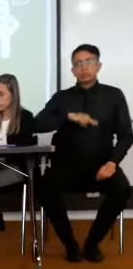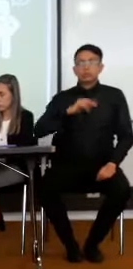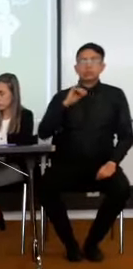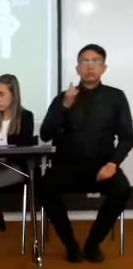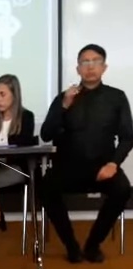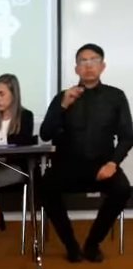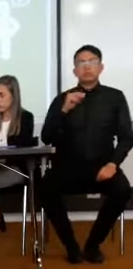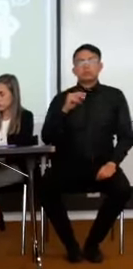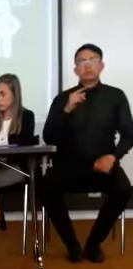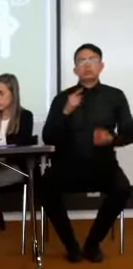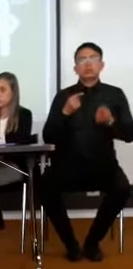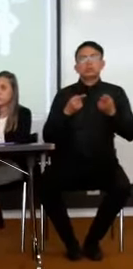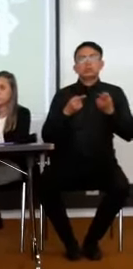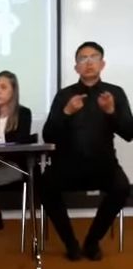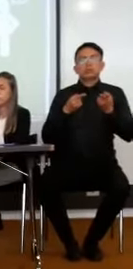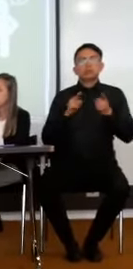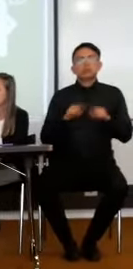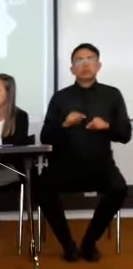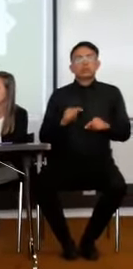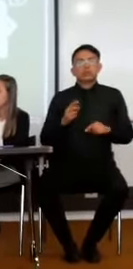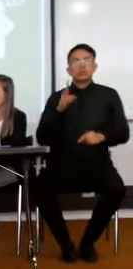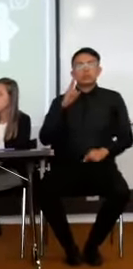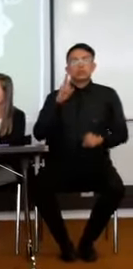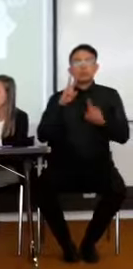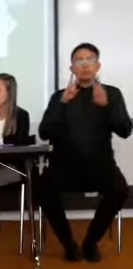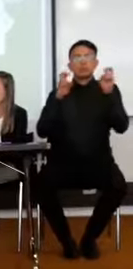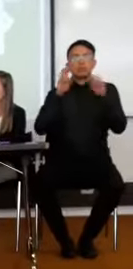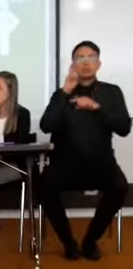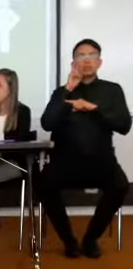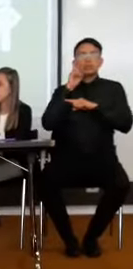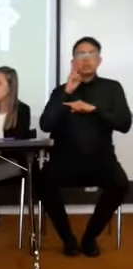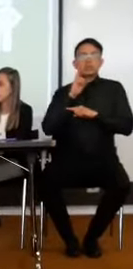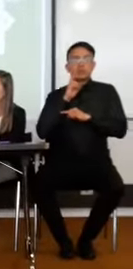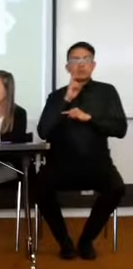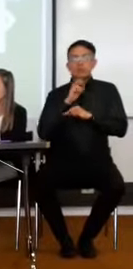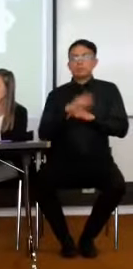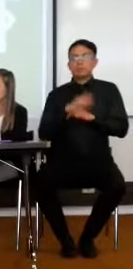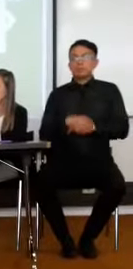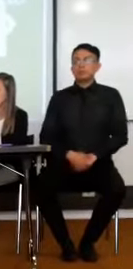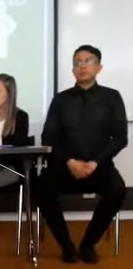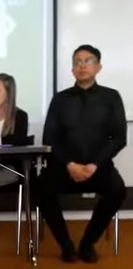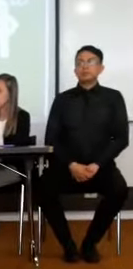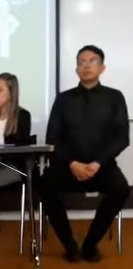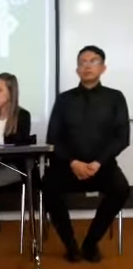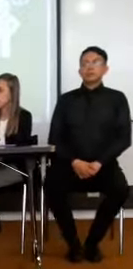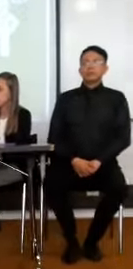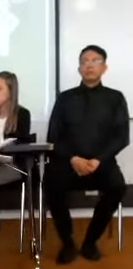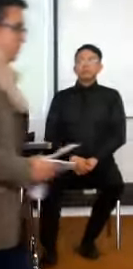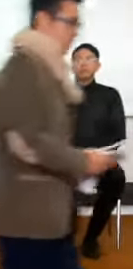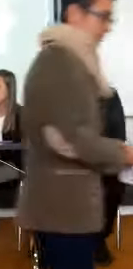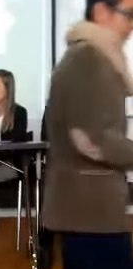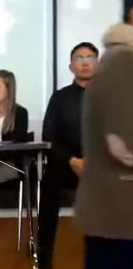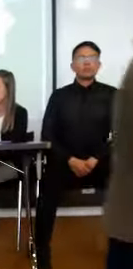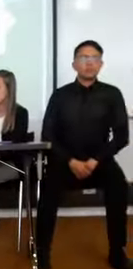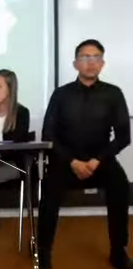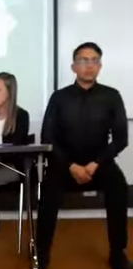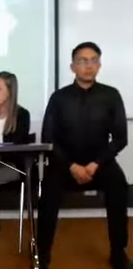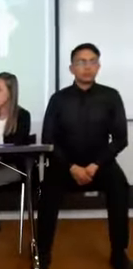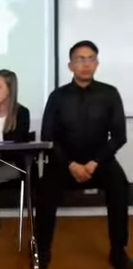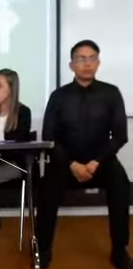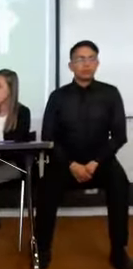estas áreas y también tomar decisiones en salud sexual y reproductiva. Y por último, el elemento